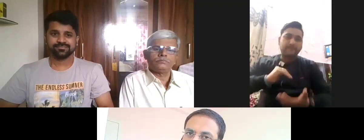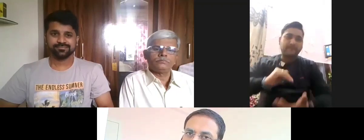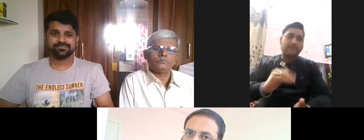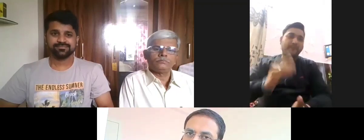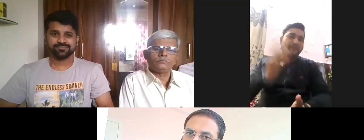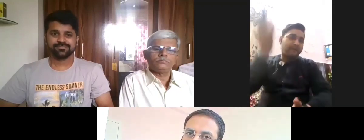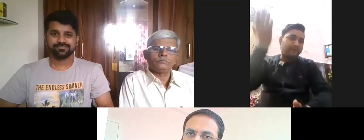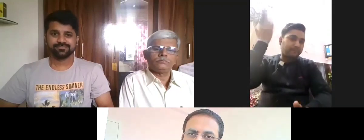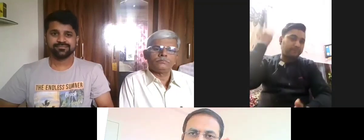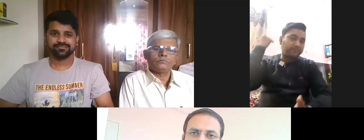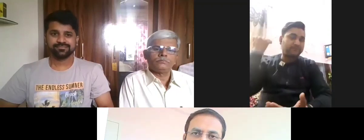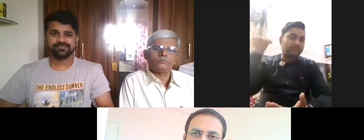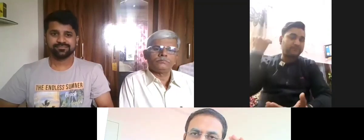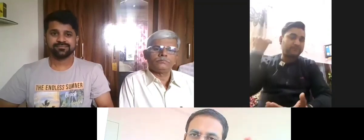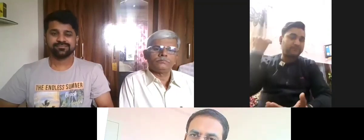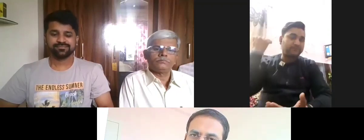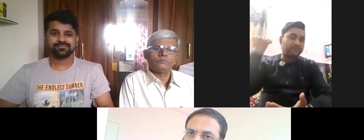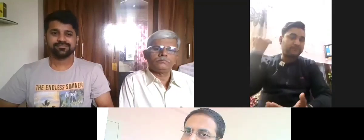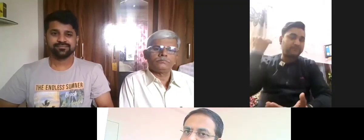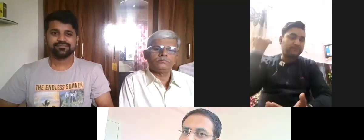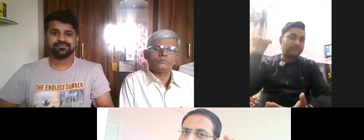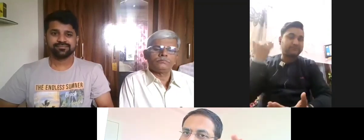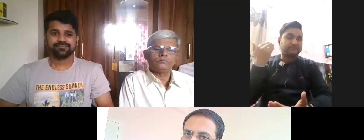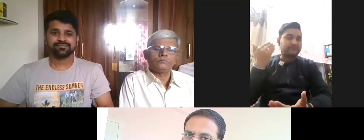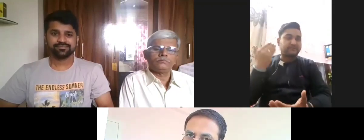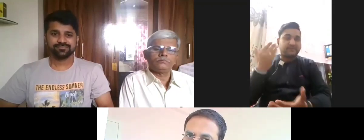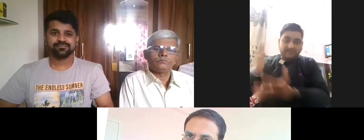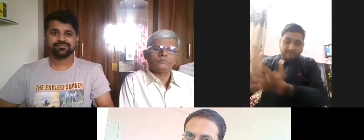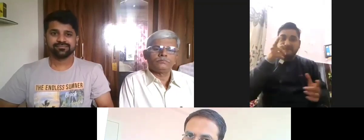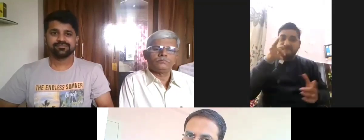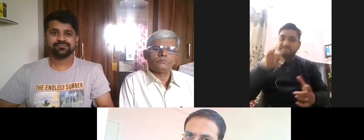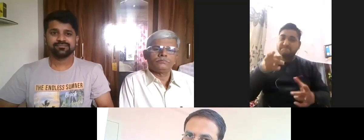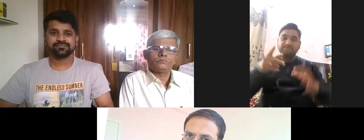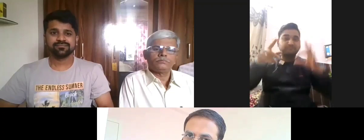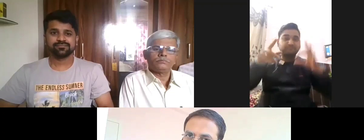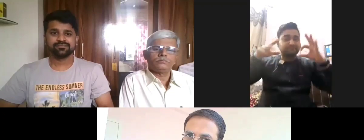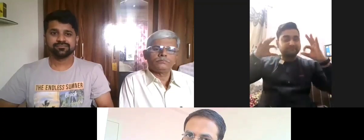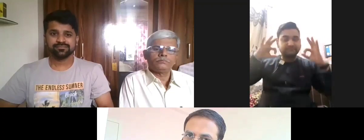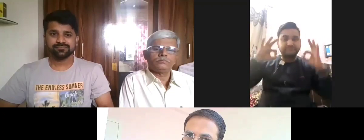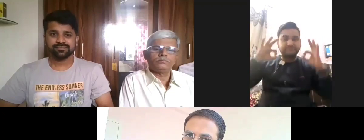Despite of that, he's a great artist, he's a great painter.